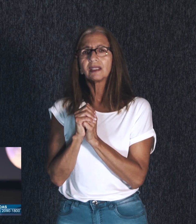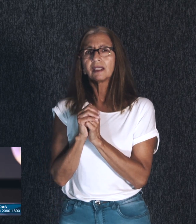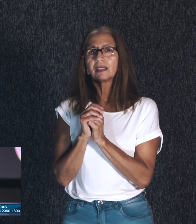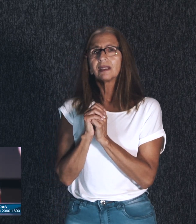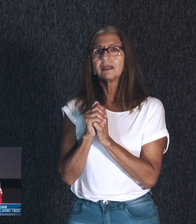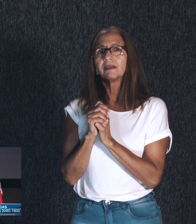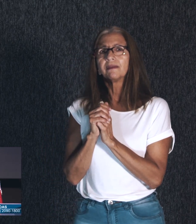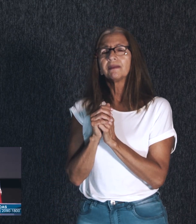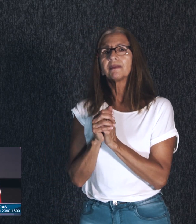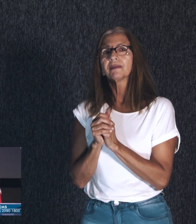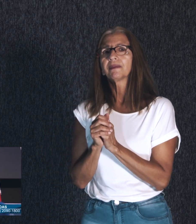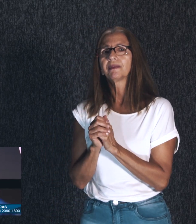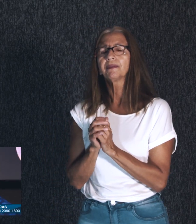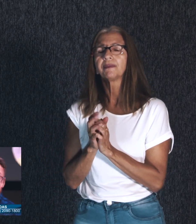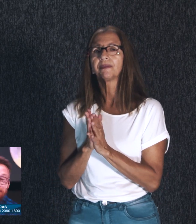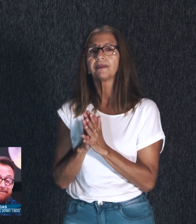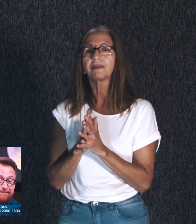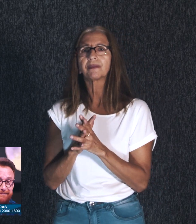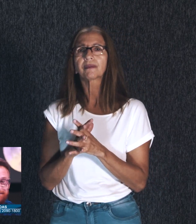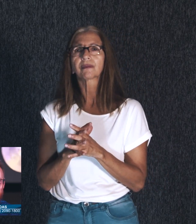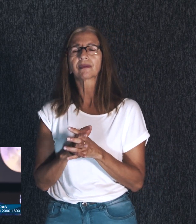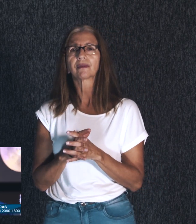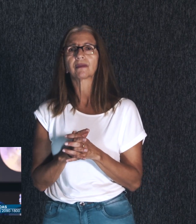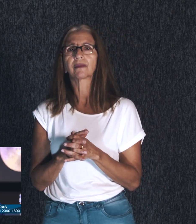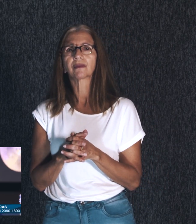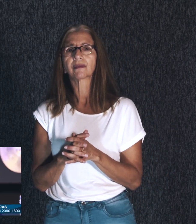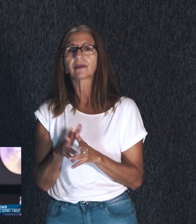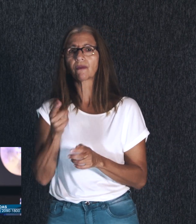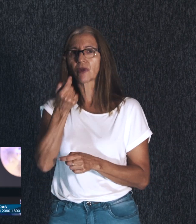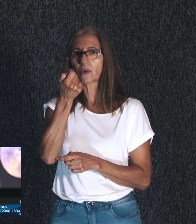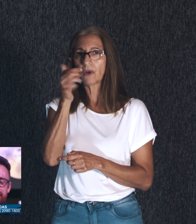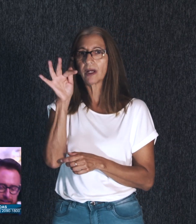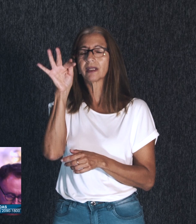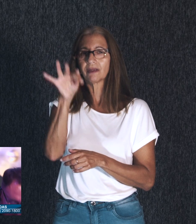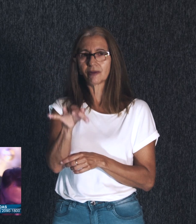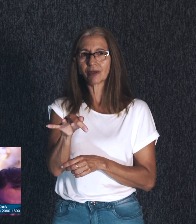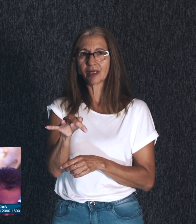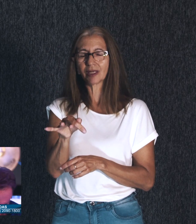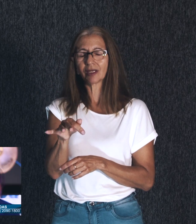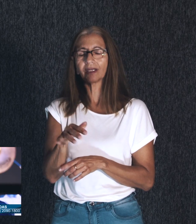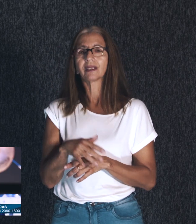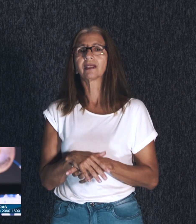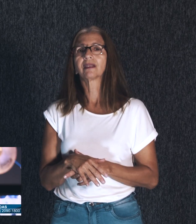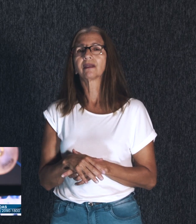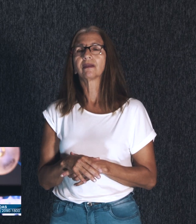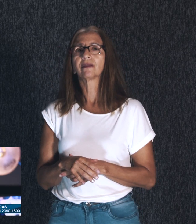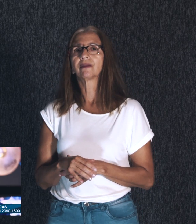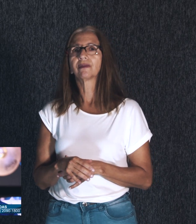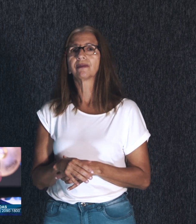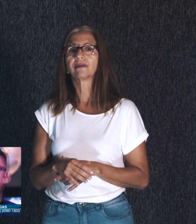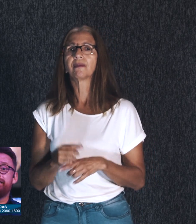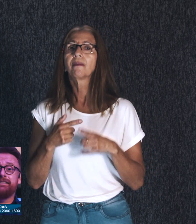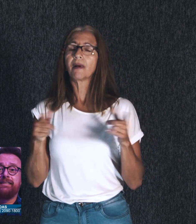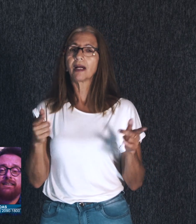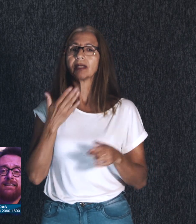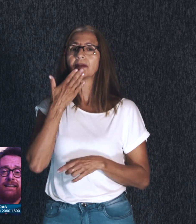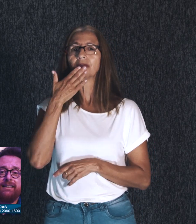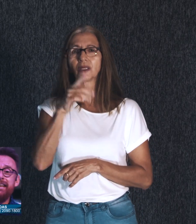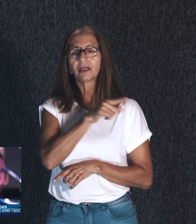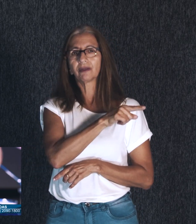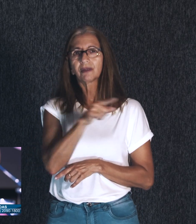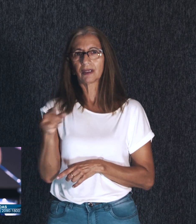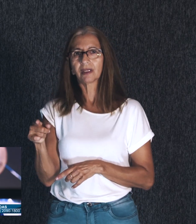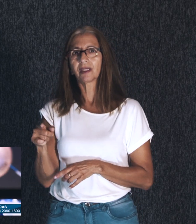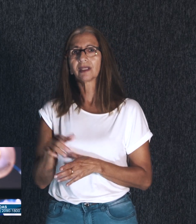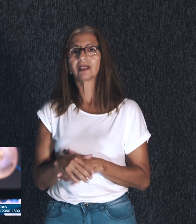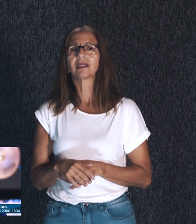amém. Antes de nós encerrarmos, eu gostaria de pedir a vocês que